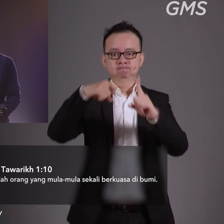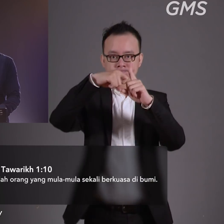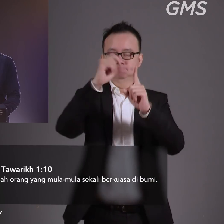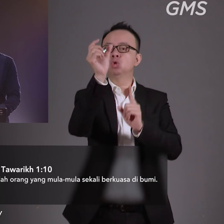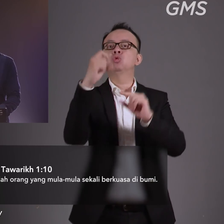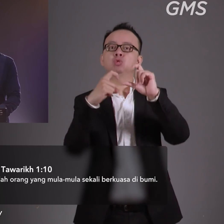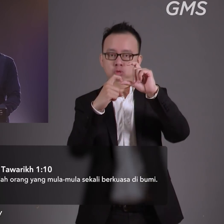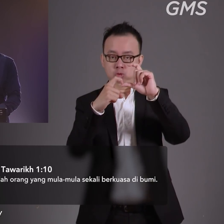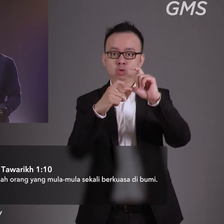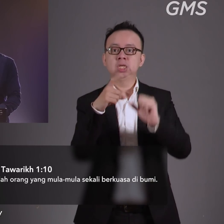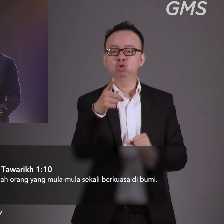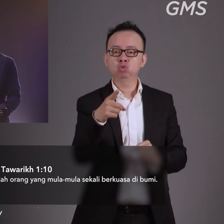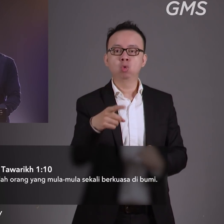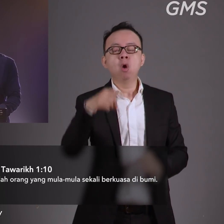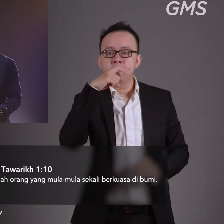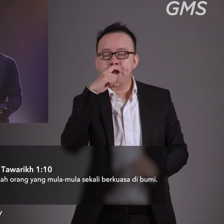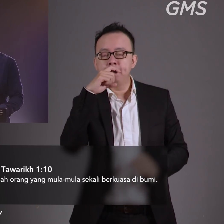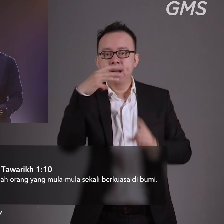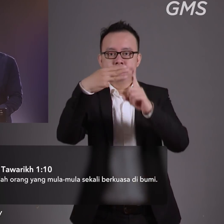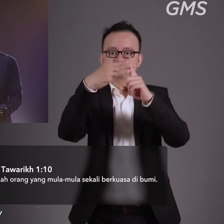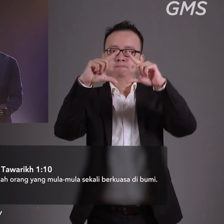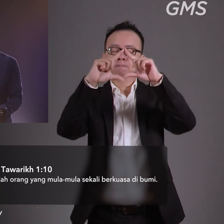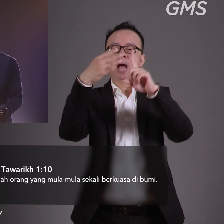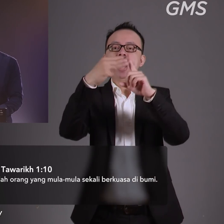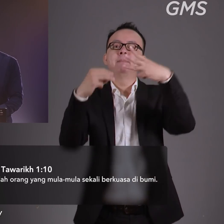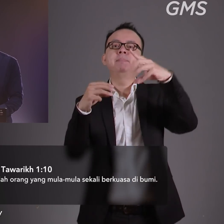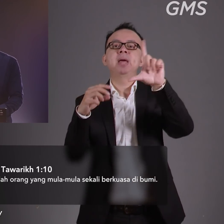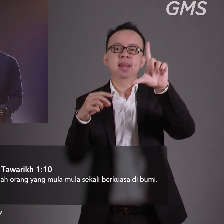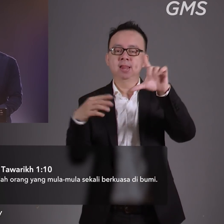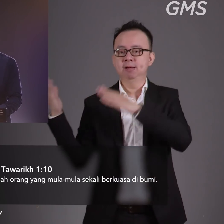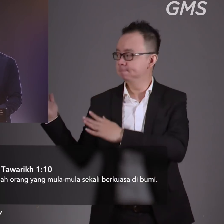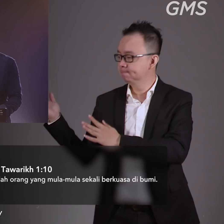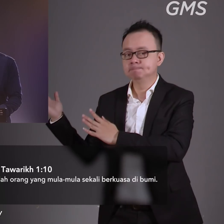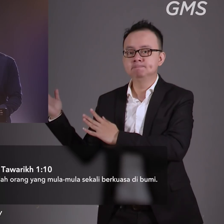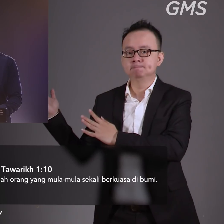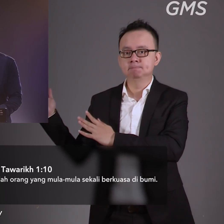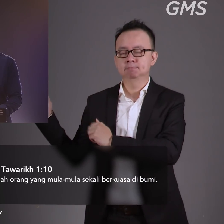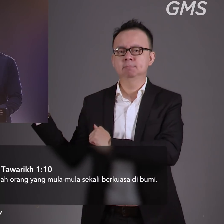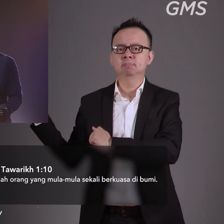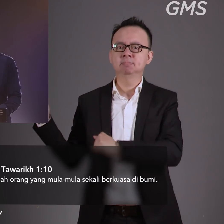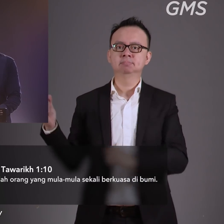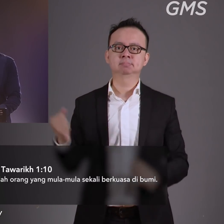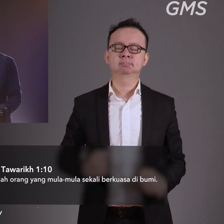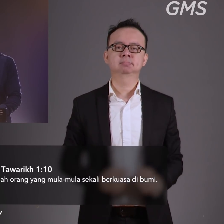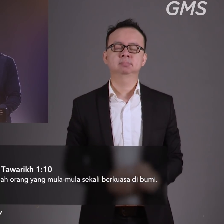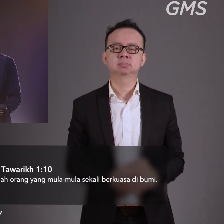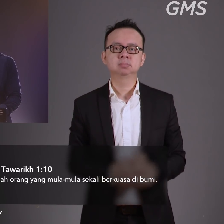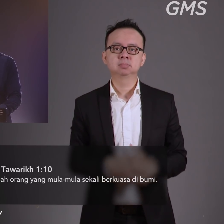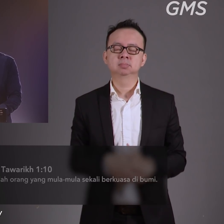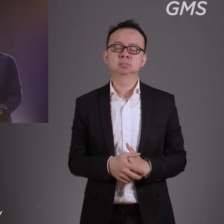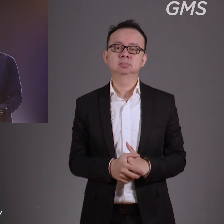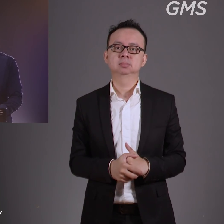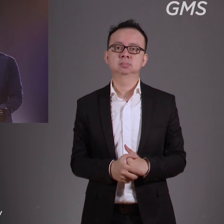Kush, bapak Babel itu memperanakkan Nimrod. Dialah orang mula-mula sekali yang berkuasa di bumi.